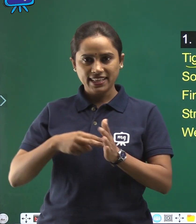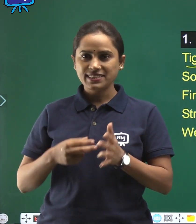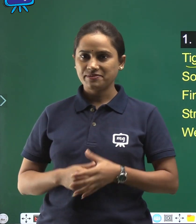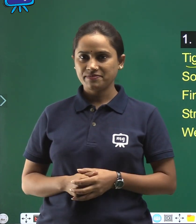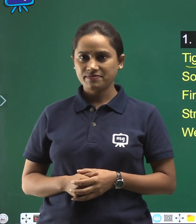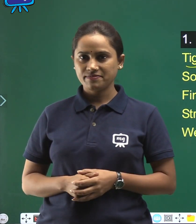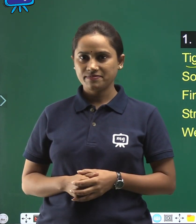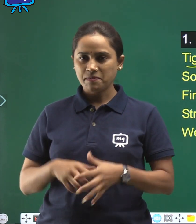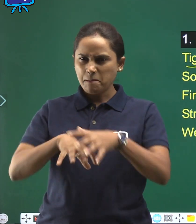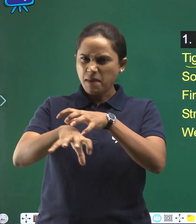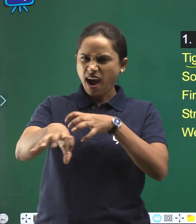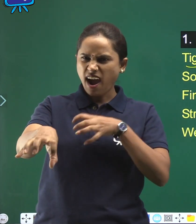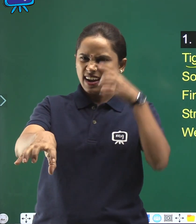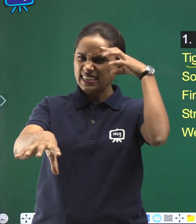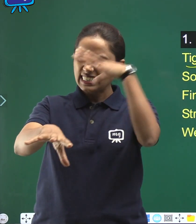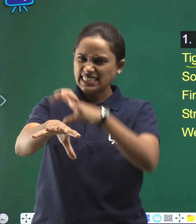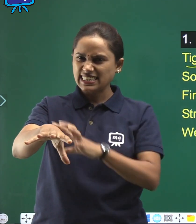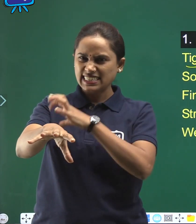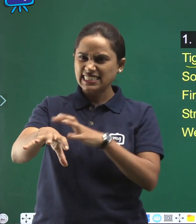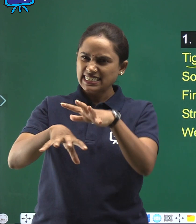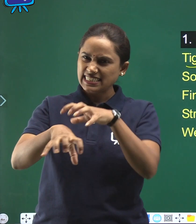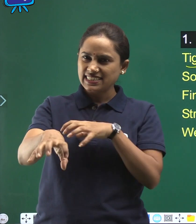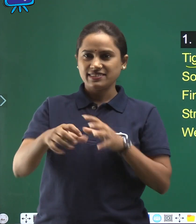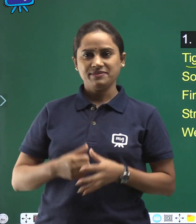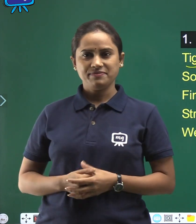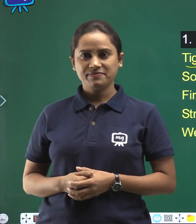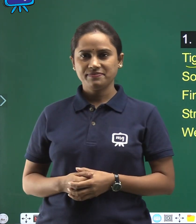means बाघ.